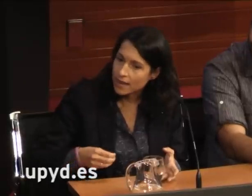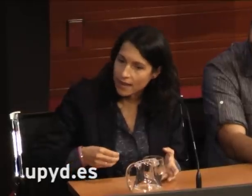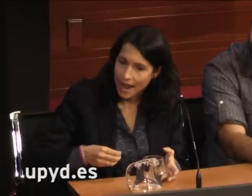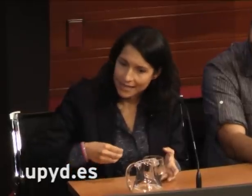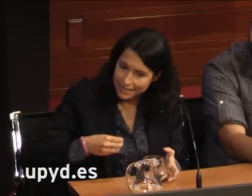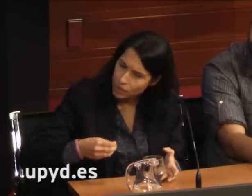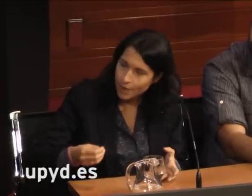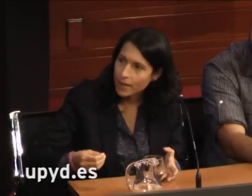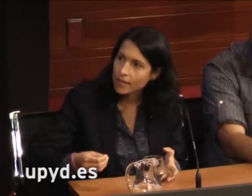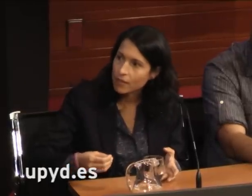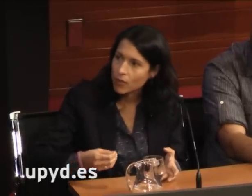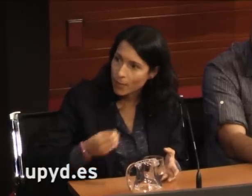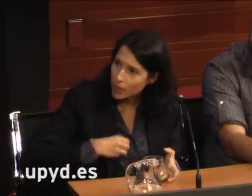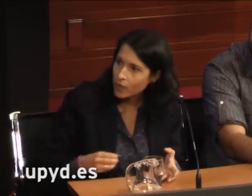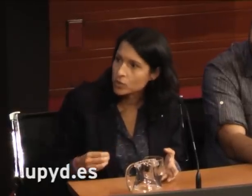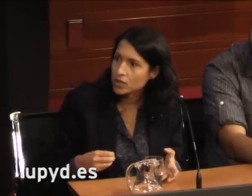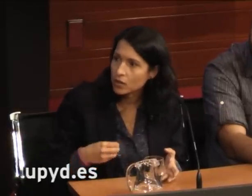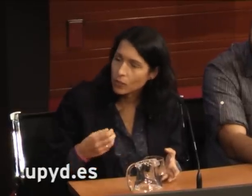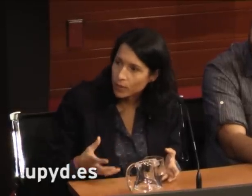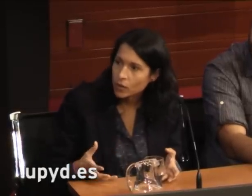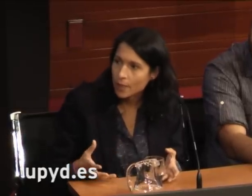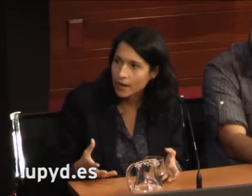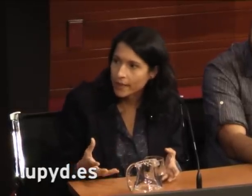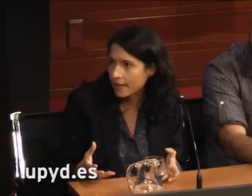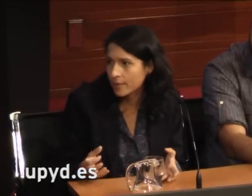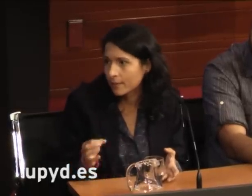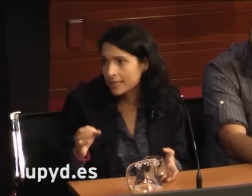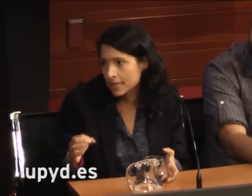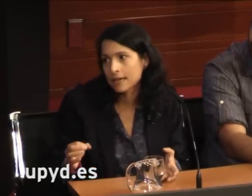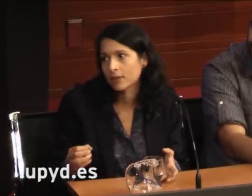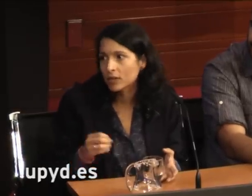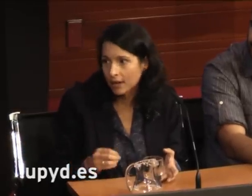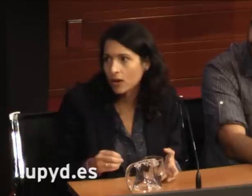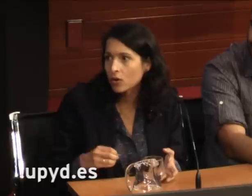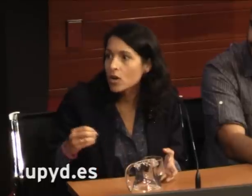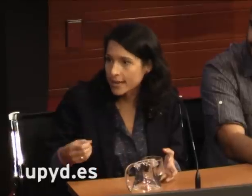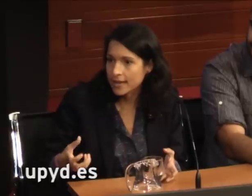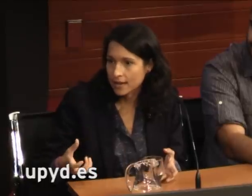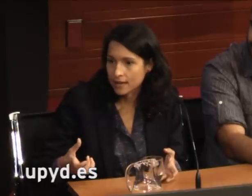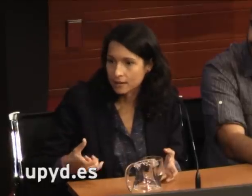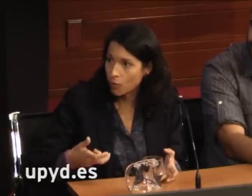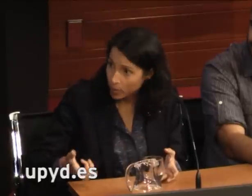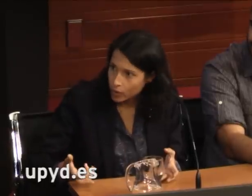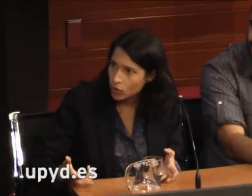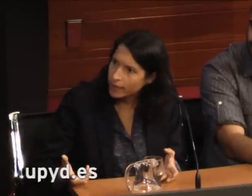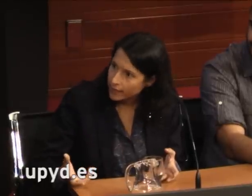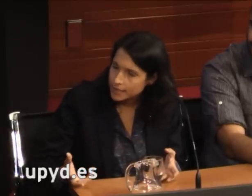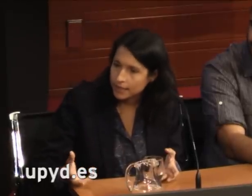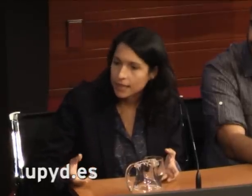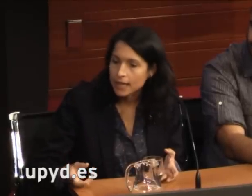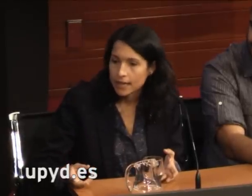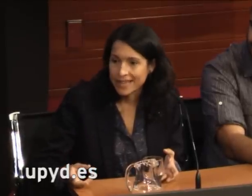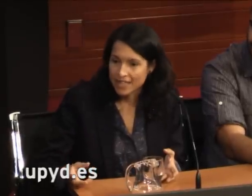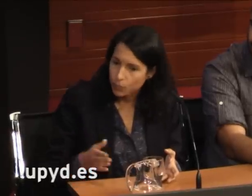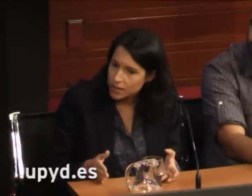después ha sido capaz, cuando ha podido demostrarlo, de cumplir con la palabra dada. Para mí esa es la clave, ¿no? El trabajo y el cumplir con lo que